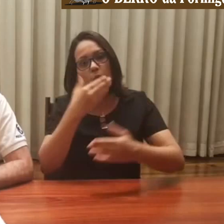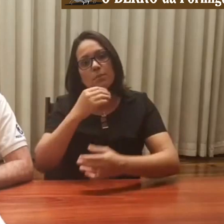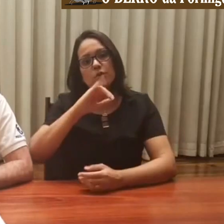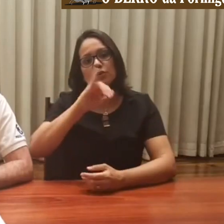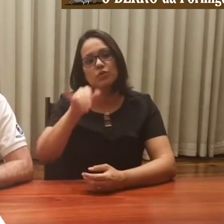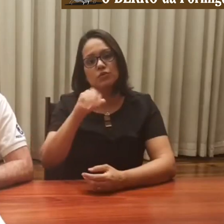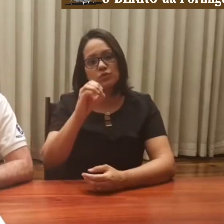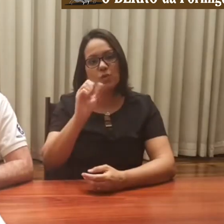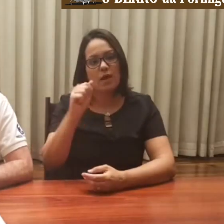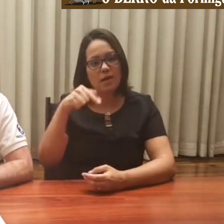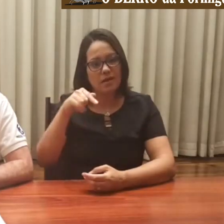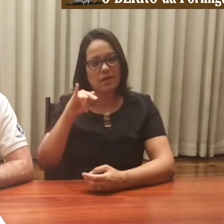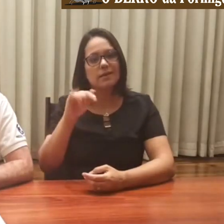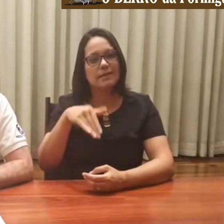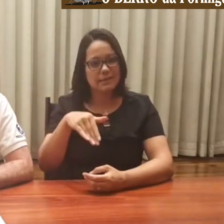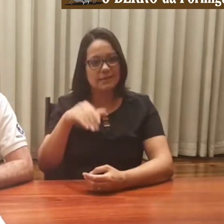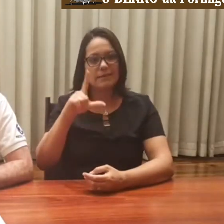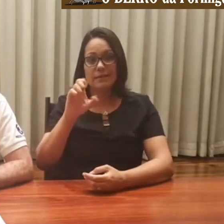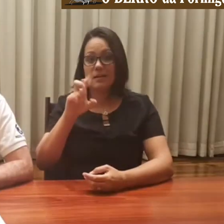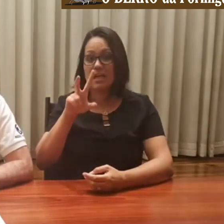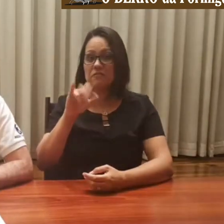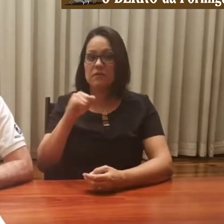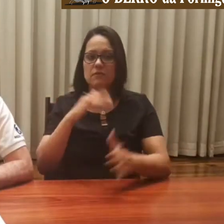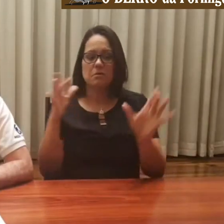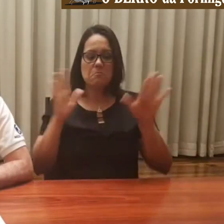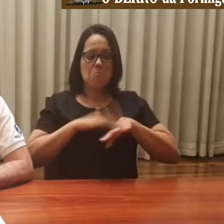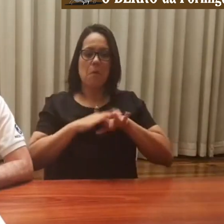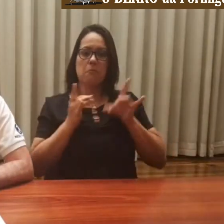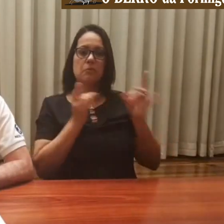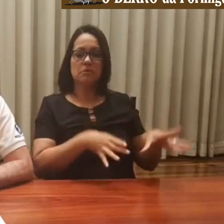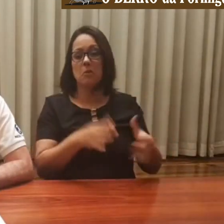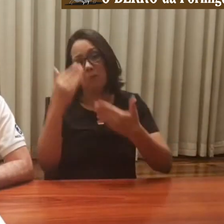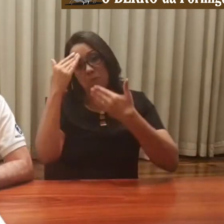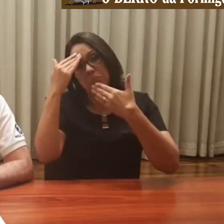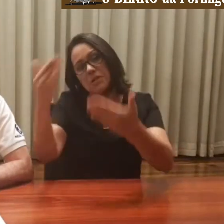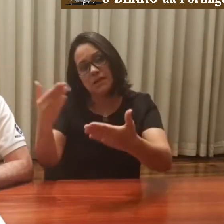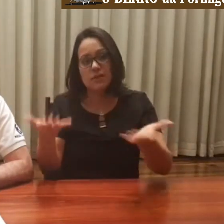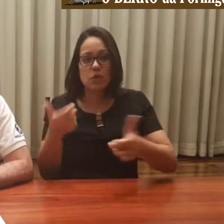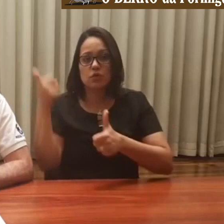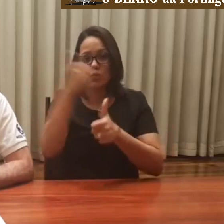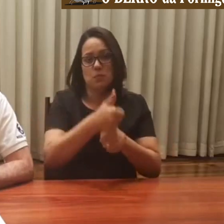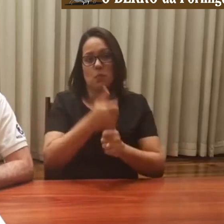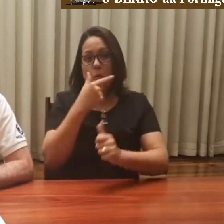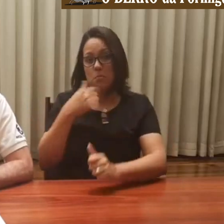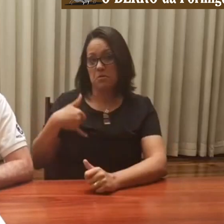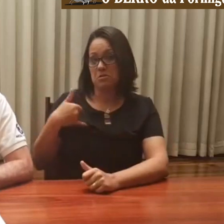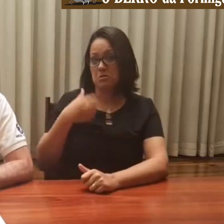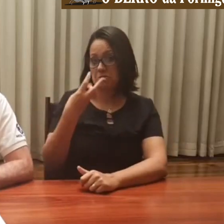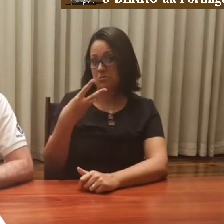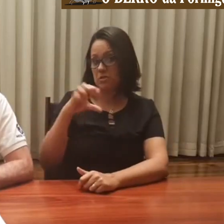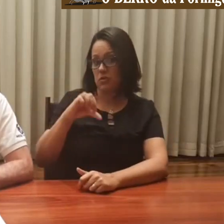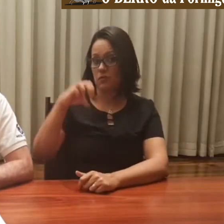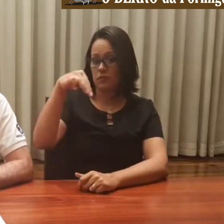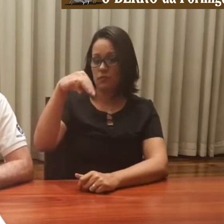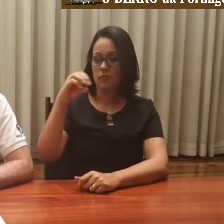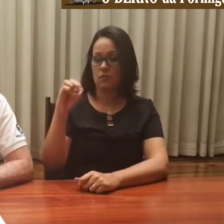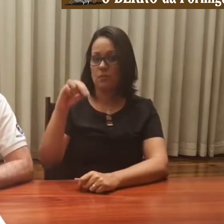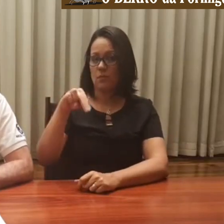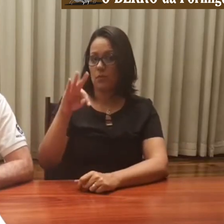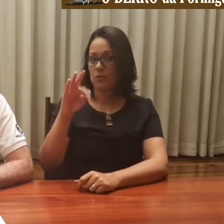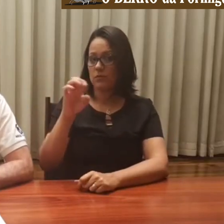demissão na semana passada. Entrou um jovem aí, um montesano, tem acho que 39 anos, é um